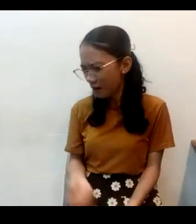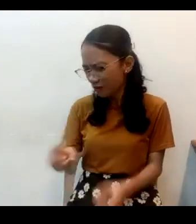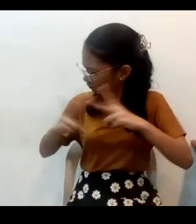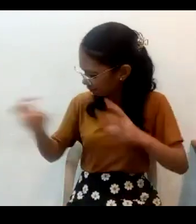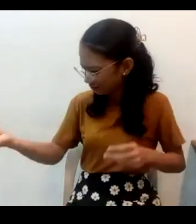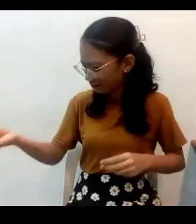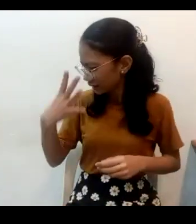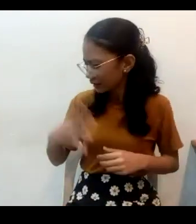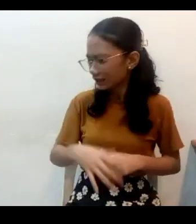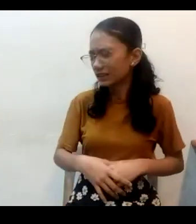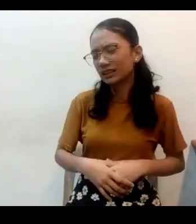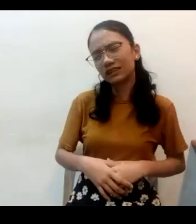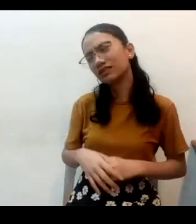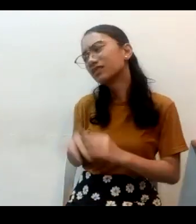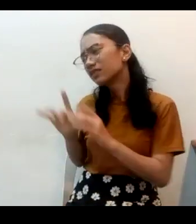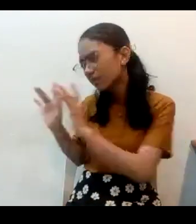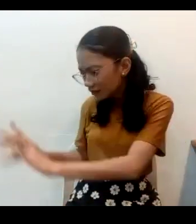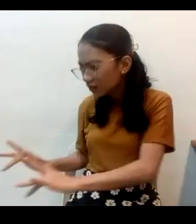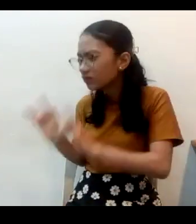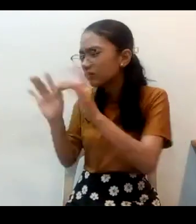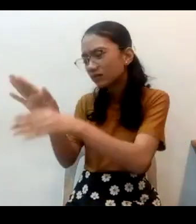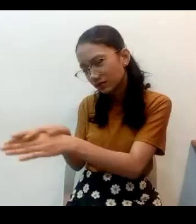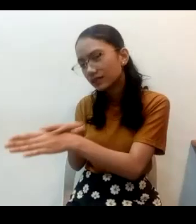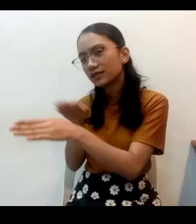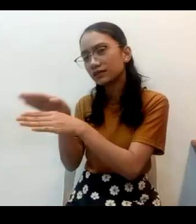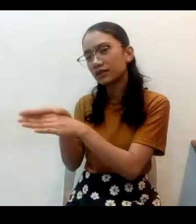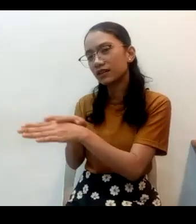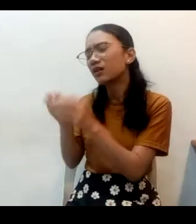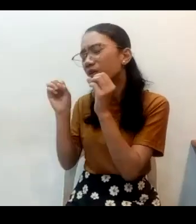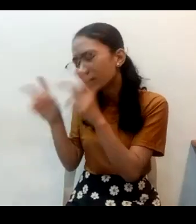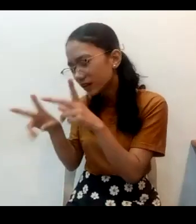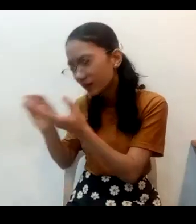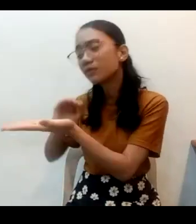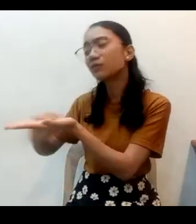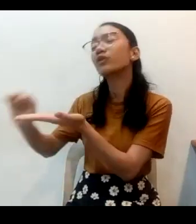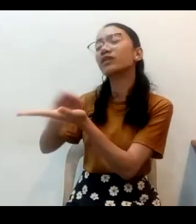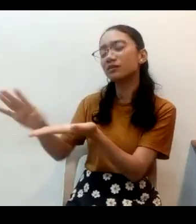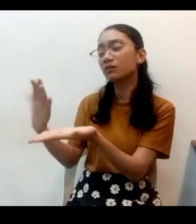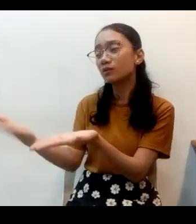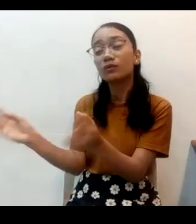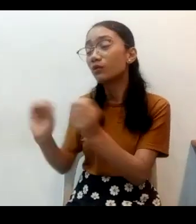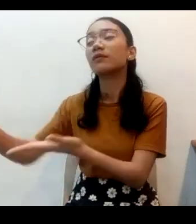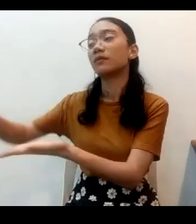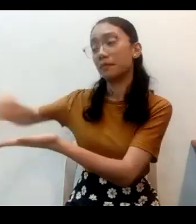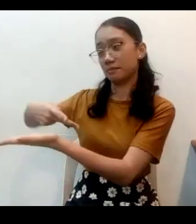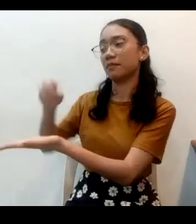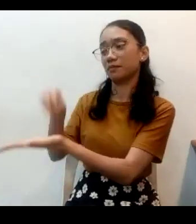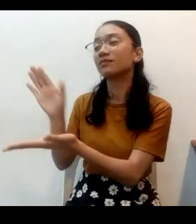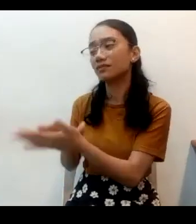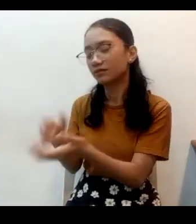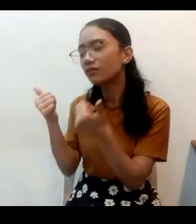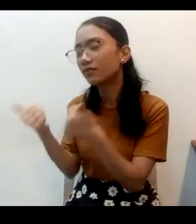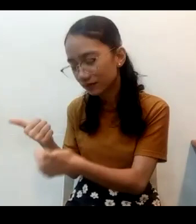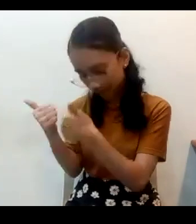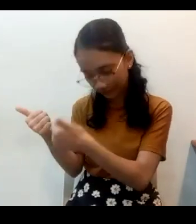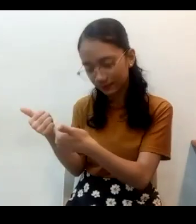So they have a great compassion, so they forgave him. Kaya malaki po yung awa nila sa kanya, kaya pinatawad na lang po nila